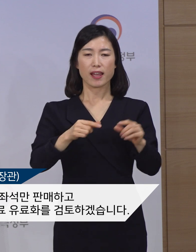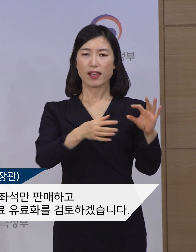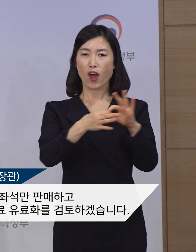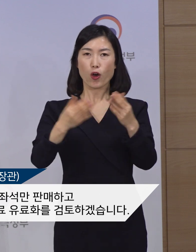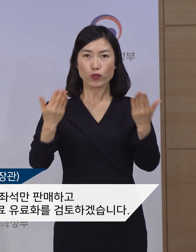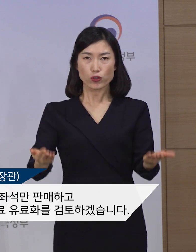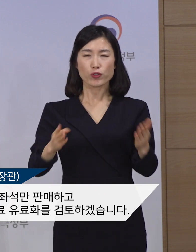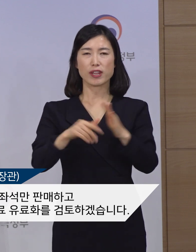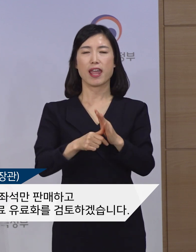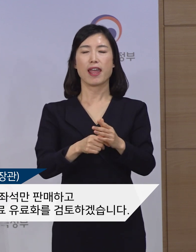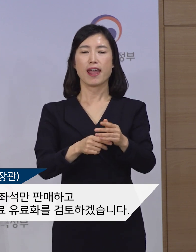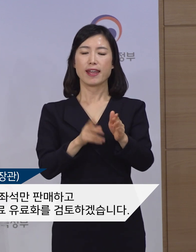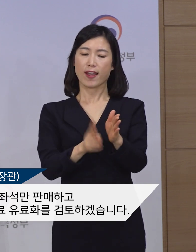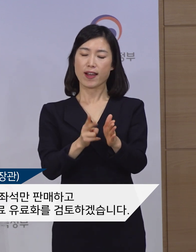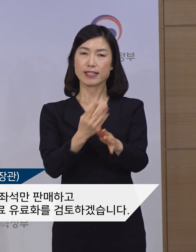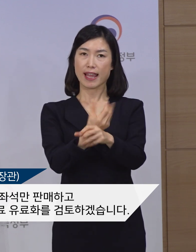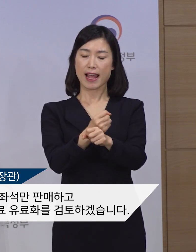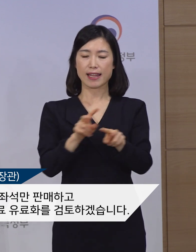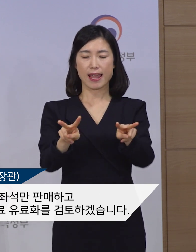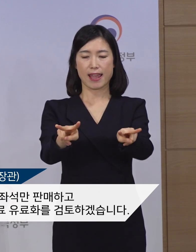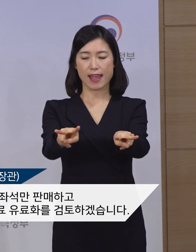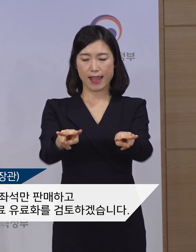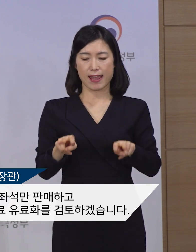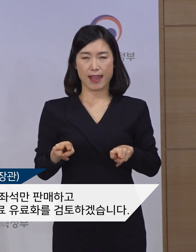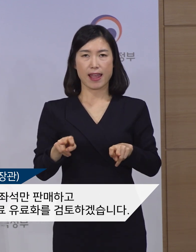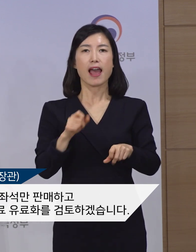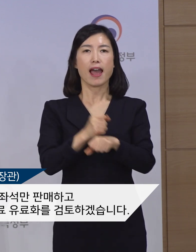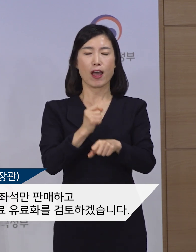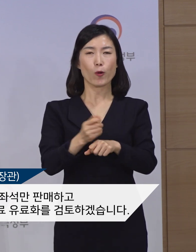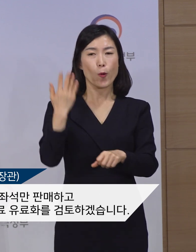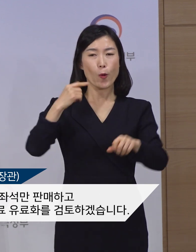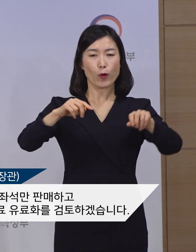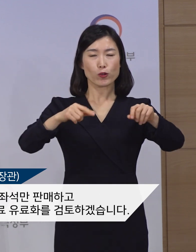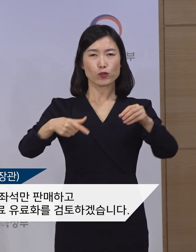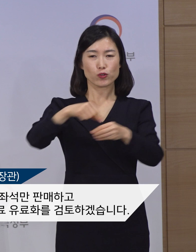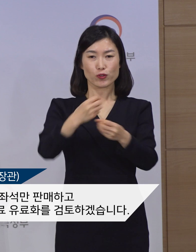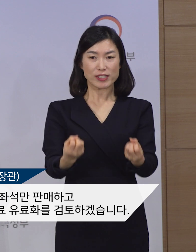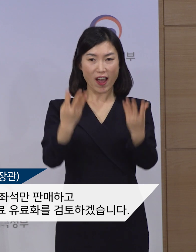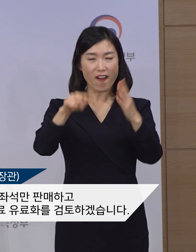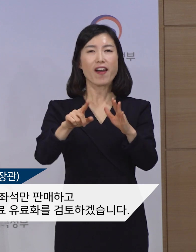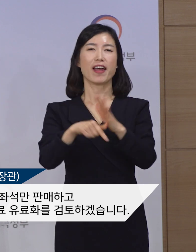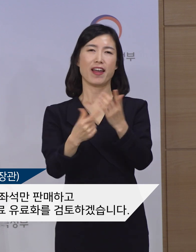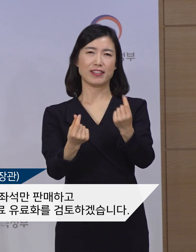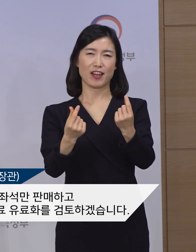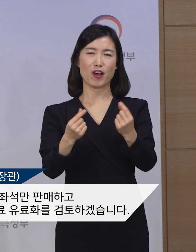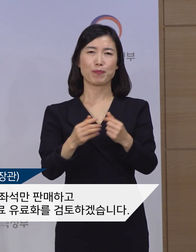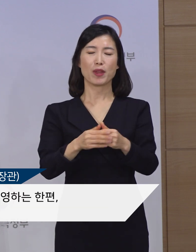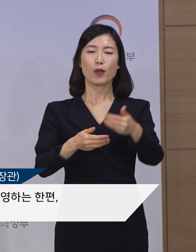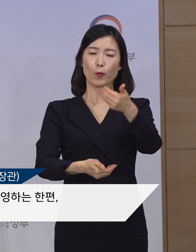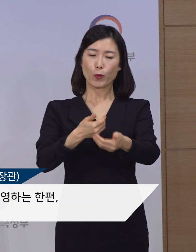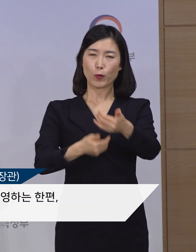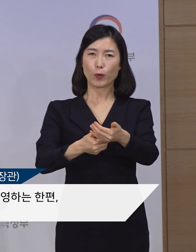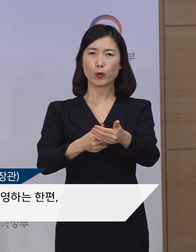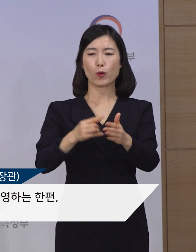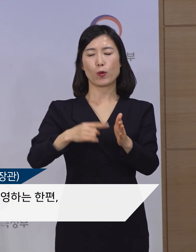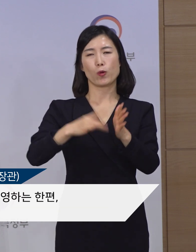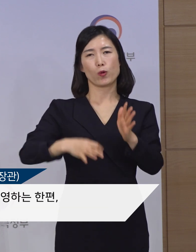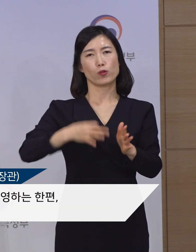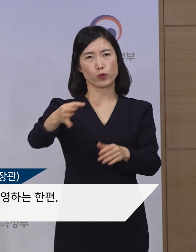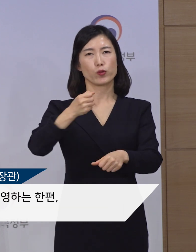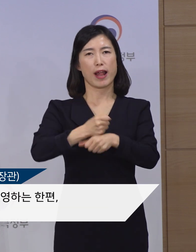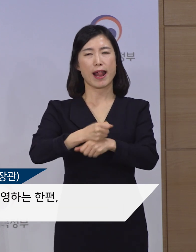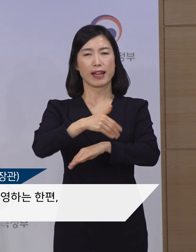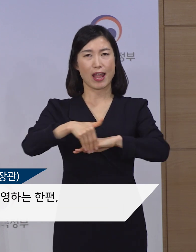좌석만 판매하고 지난 추석과 같이 설 연휴 기간에 고속도로 통행료 유료화를 검토하겠습니다.